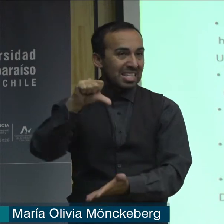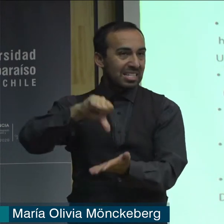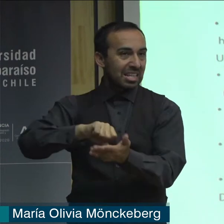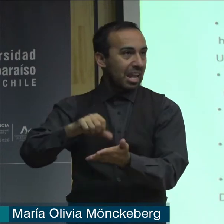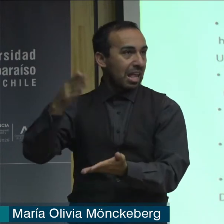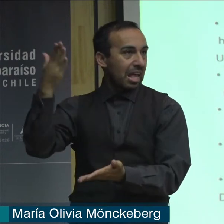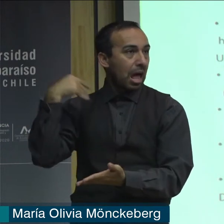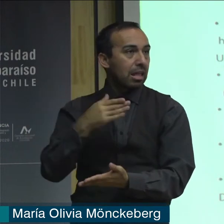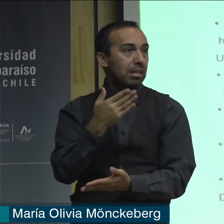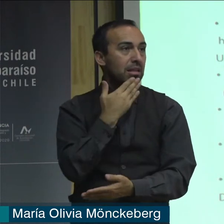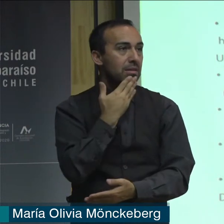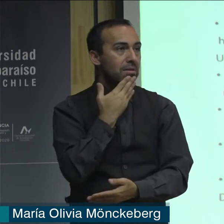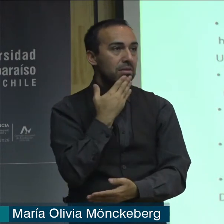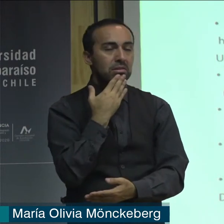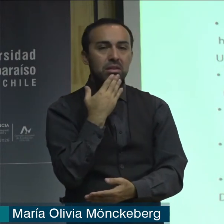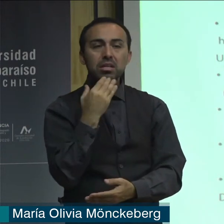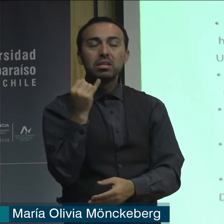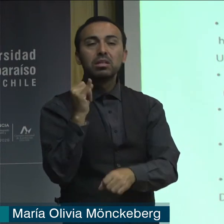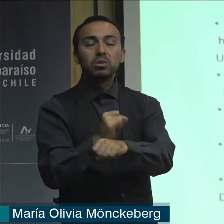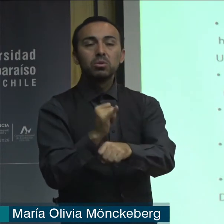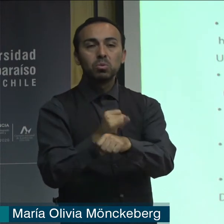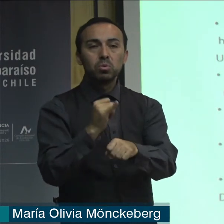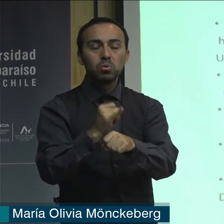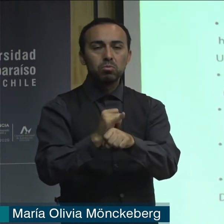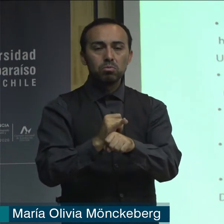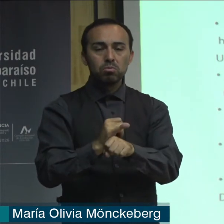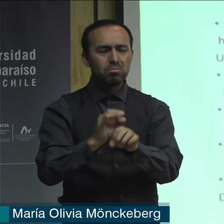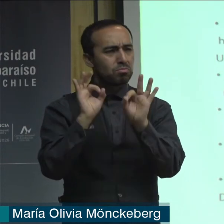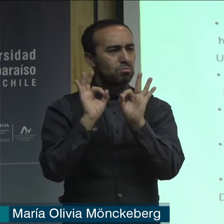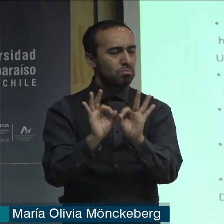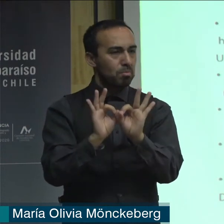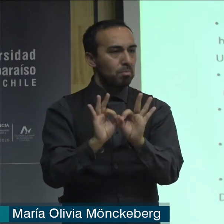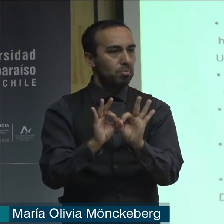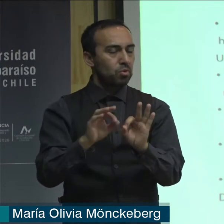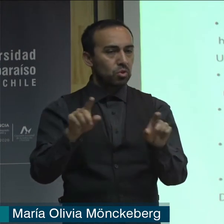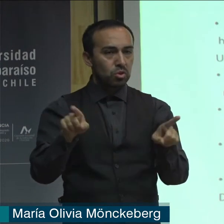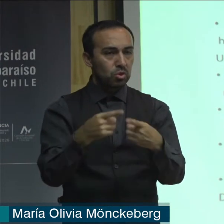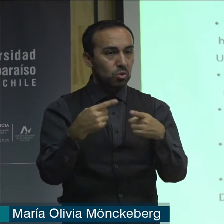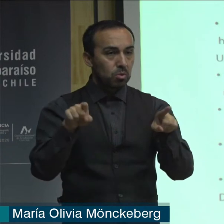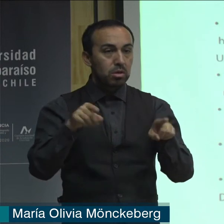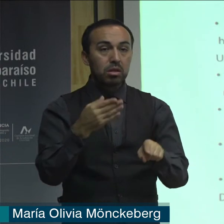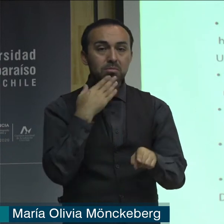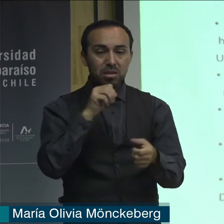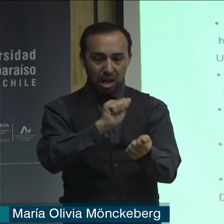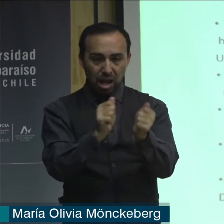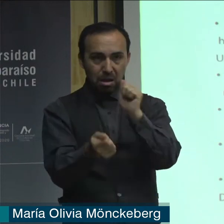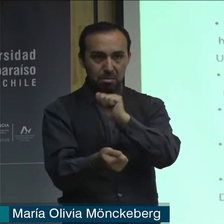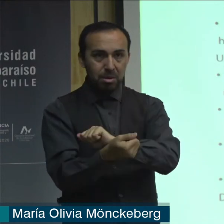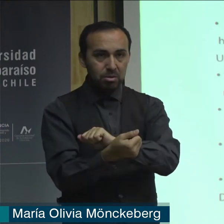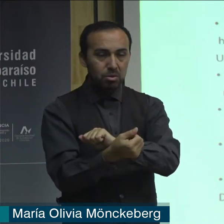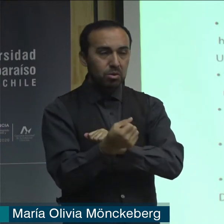el Instituto moderno de música que es chico Pero también lo hicieron instituto profesional